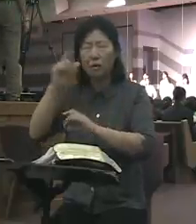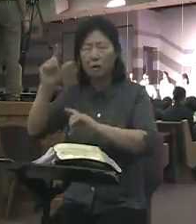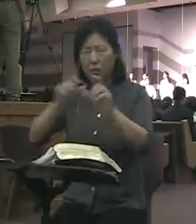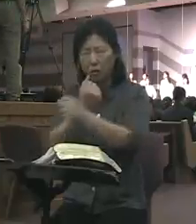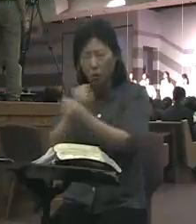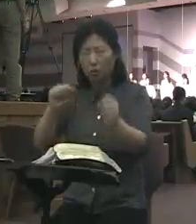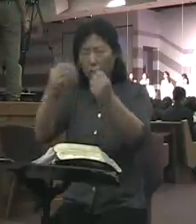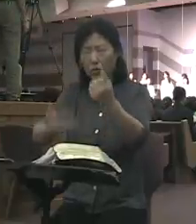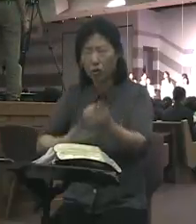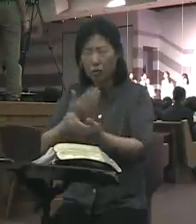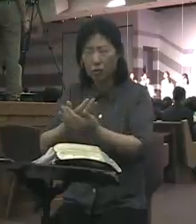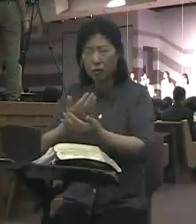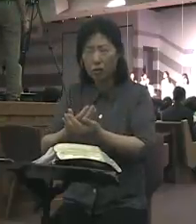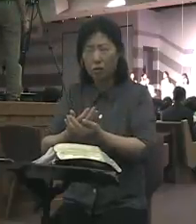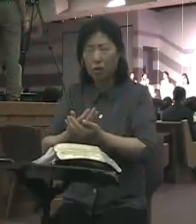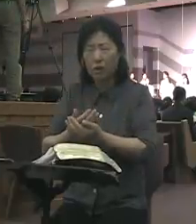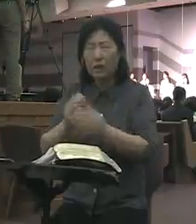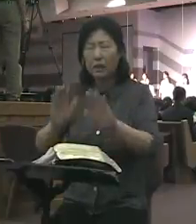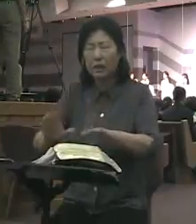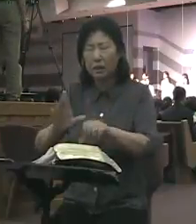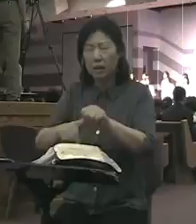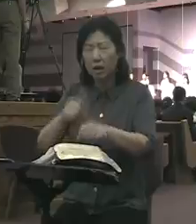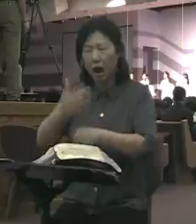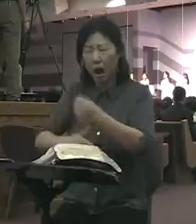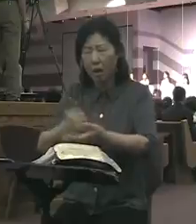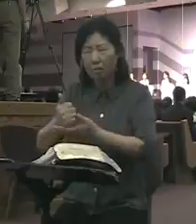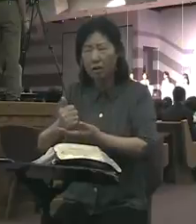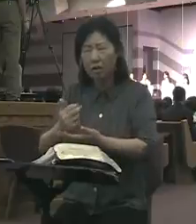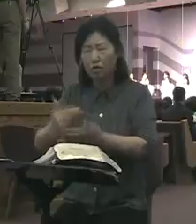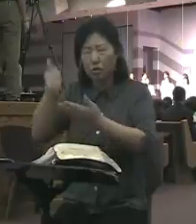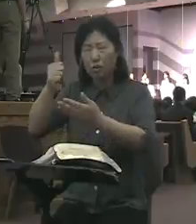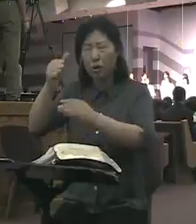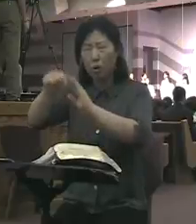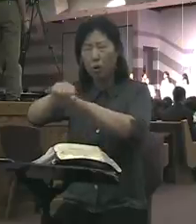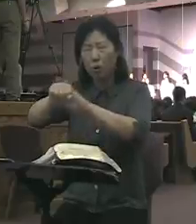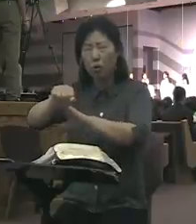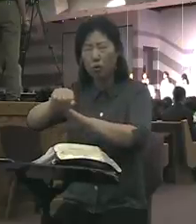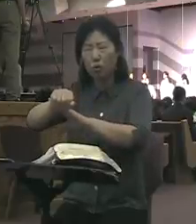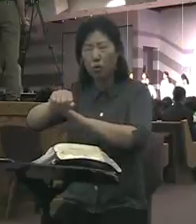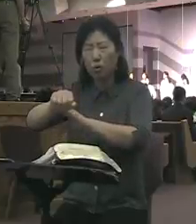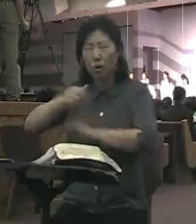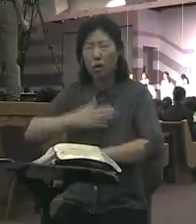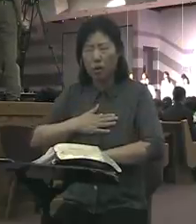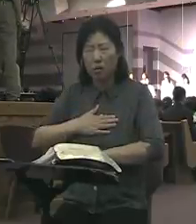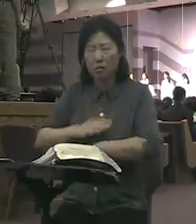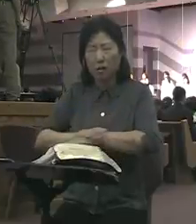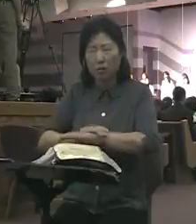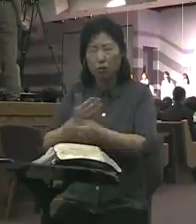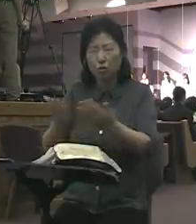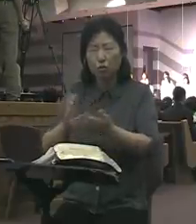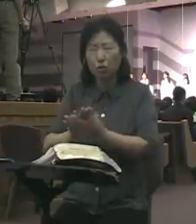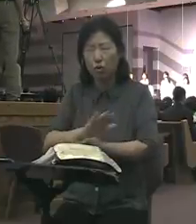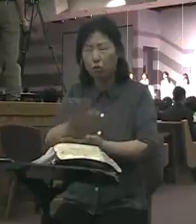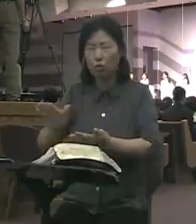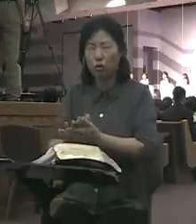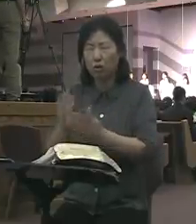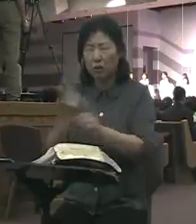용서하여 주시옵소서. 이 시간 하나님, 주님의 오른손으로 우리의 가슴을 만져주시사 우리를 치유하여